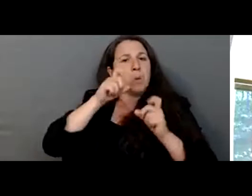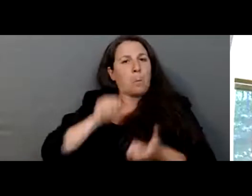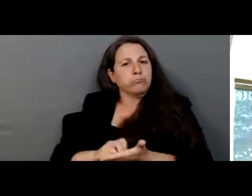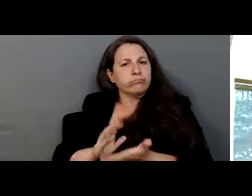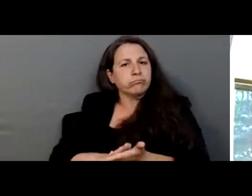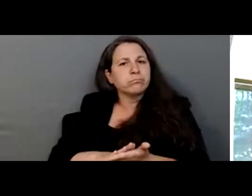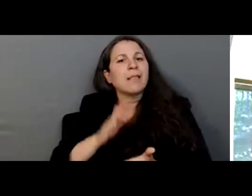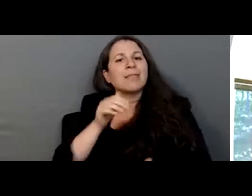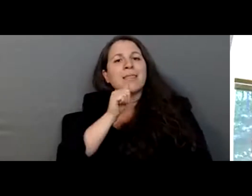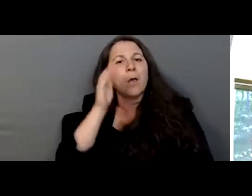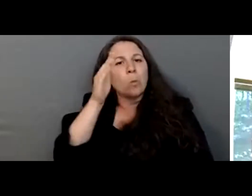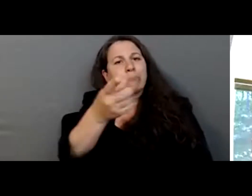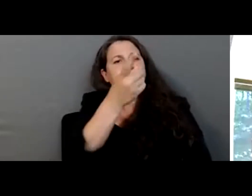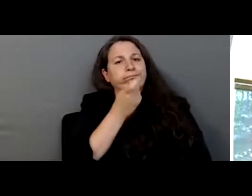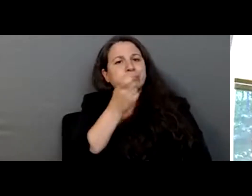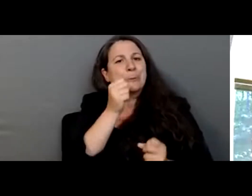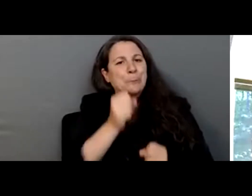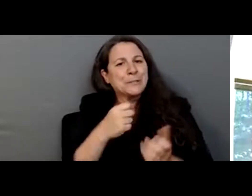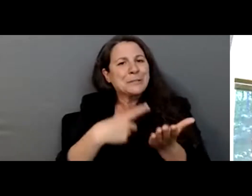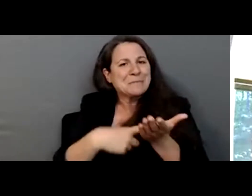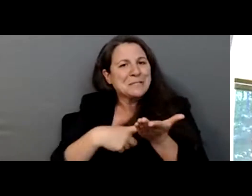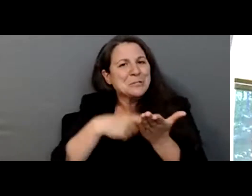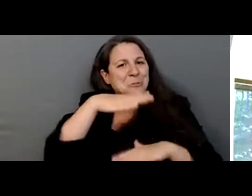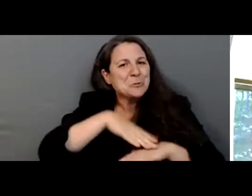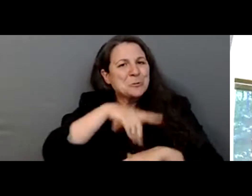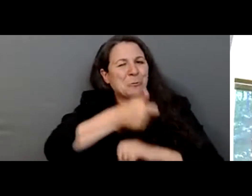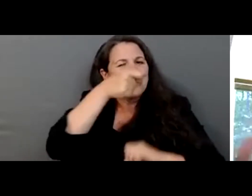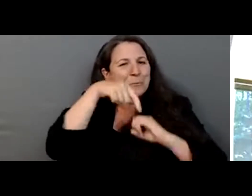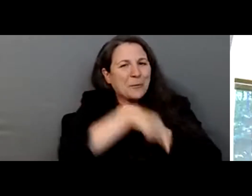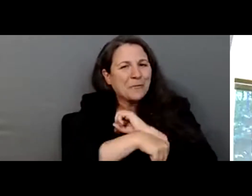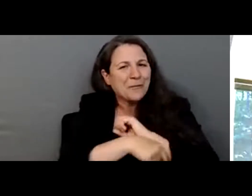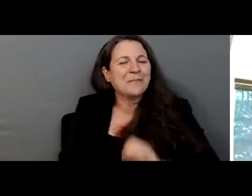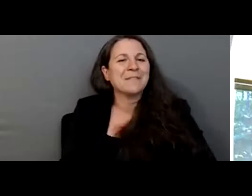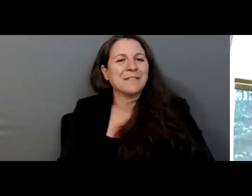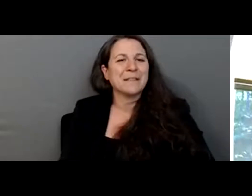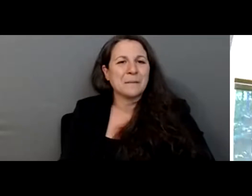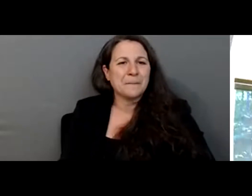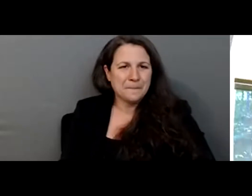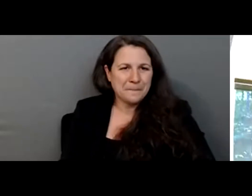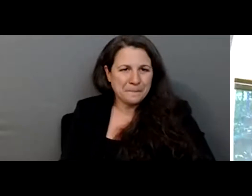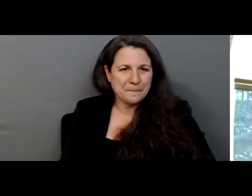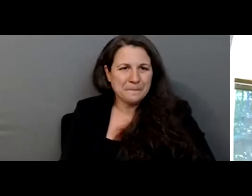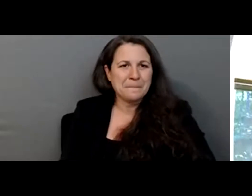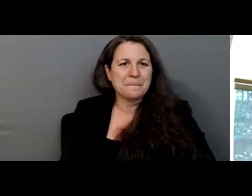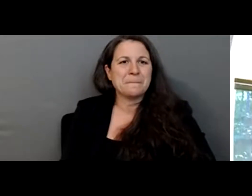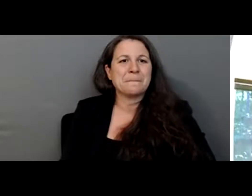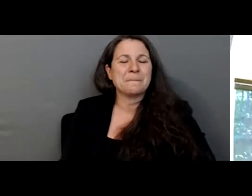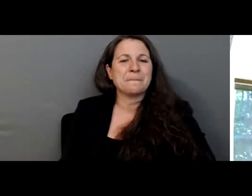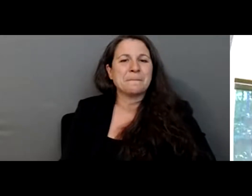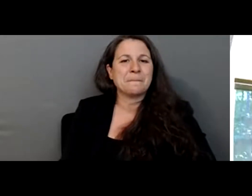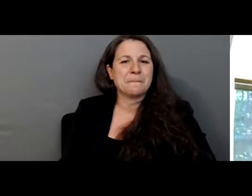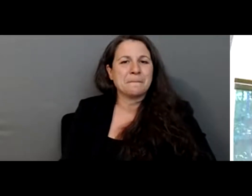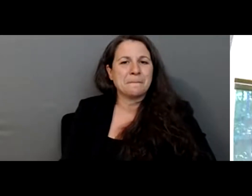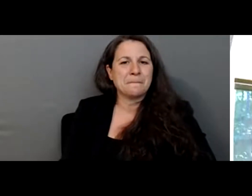papier pour qu'on puisse en discuter plus tard. Je suis certaine qu'il y a toutes sortes d'éléments que vous aimeriez prolonger